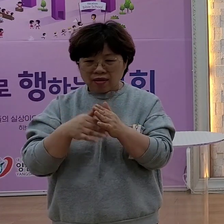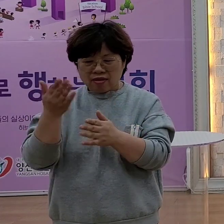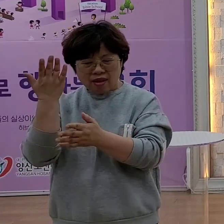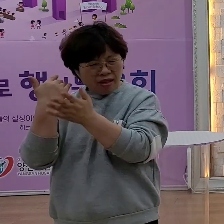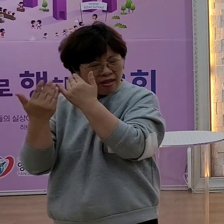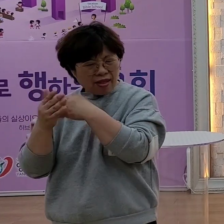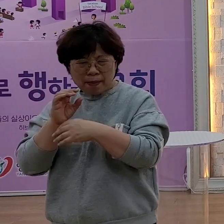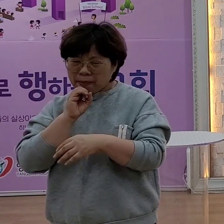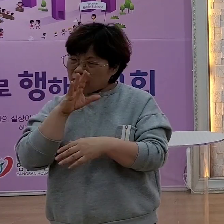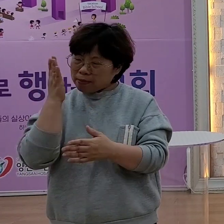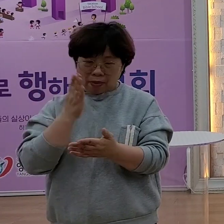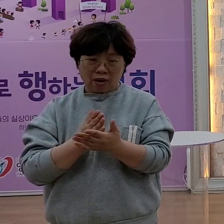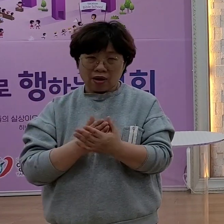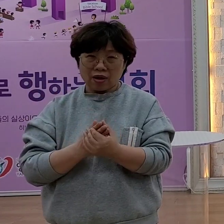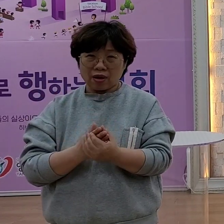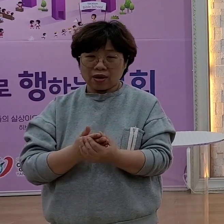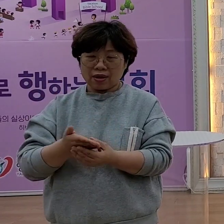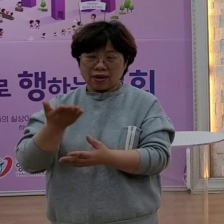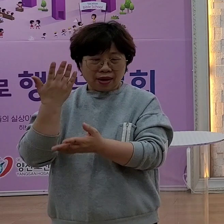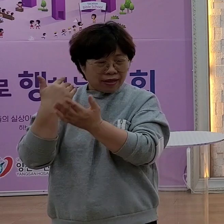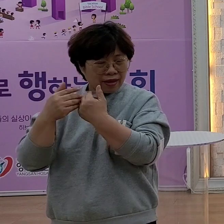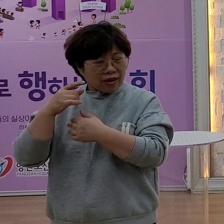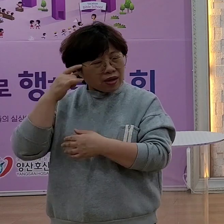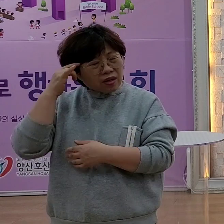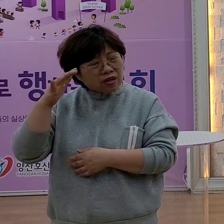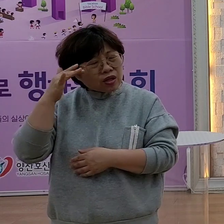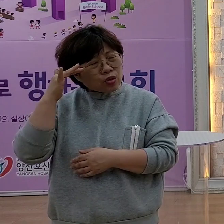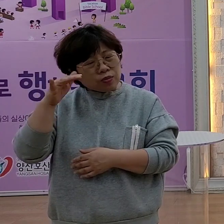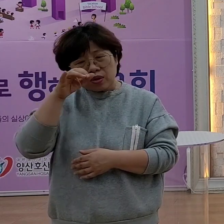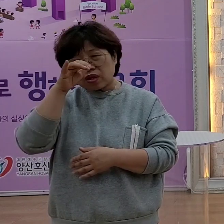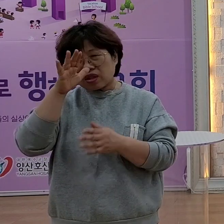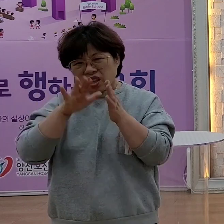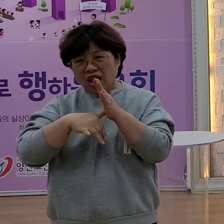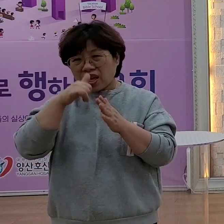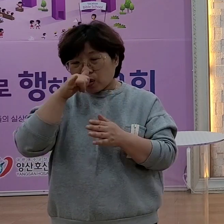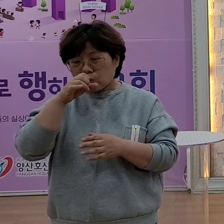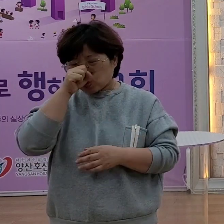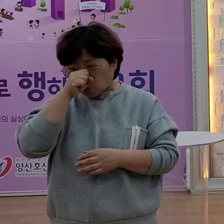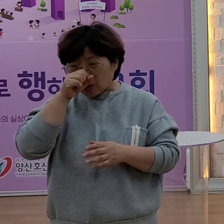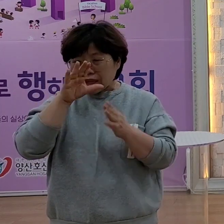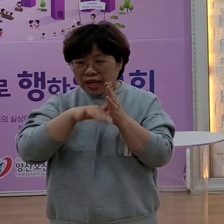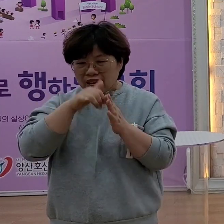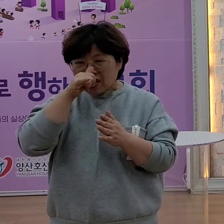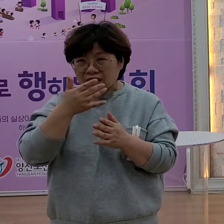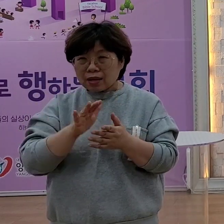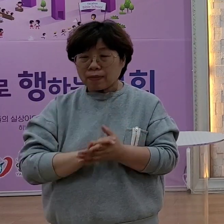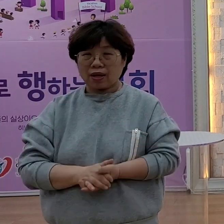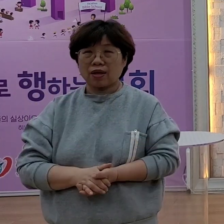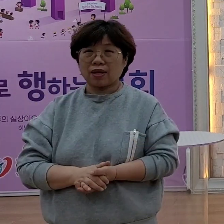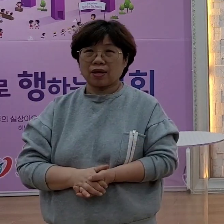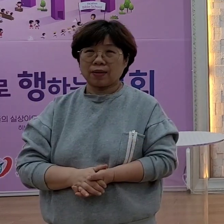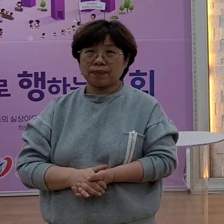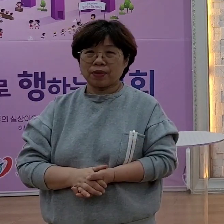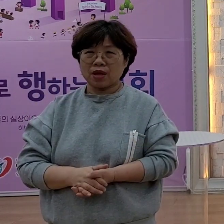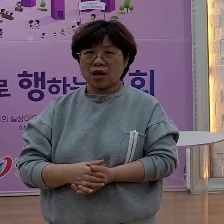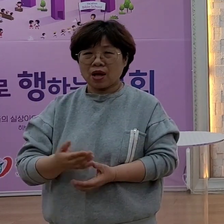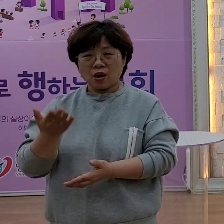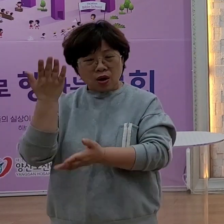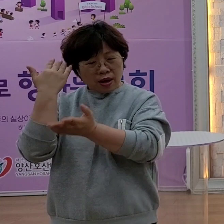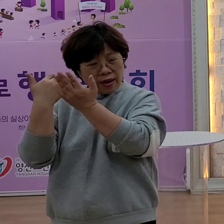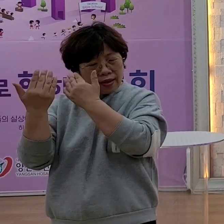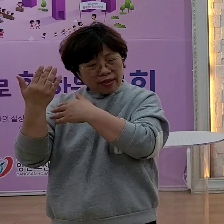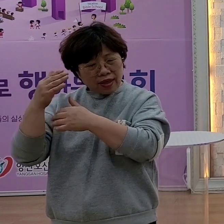얘기, 물론 옛날이 그립고 좋았을 때도 있어요. 그런데 이게 그런 뜻이 아니고 그 과거에 얽매여